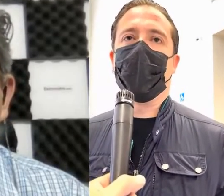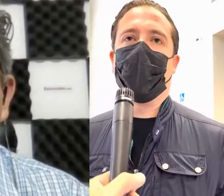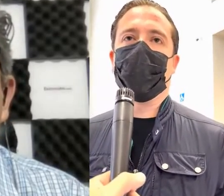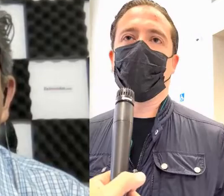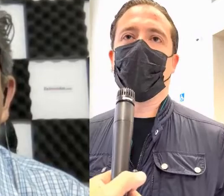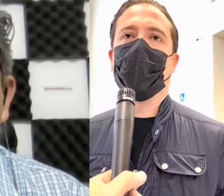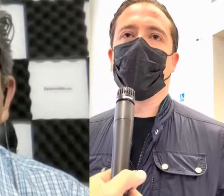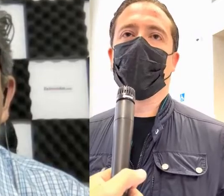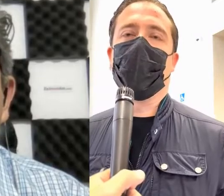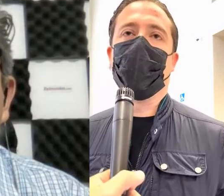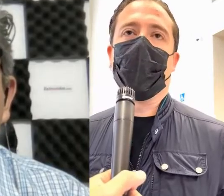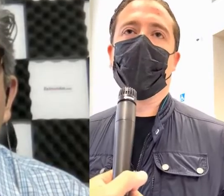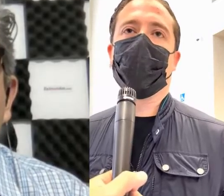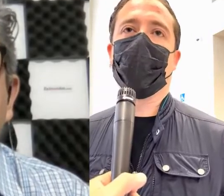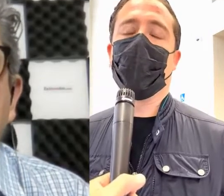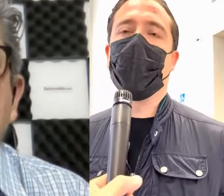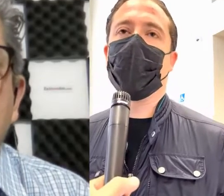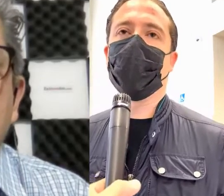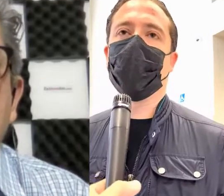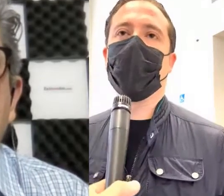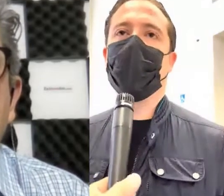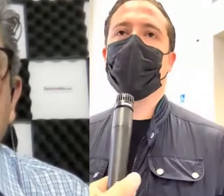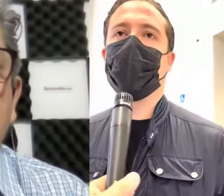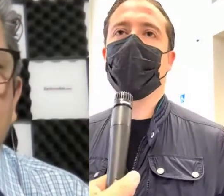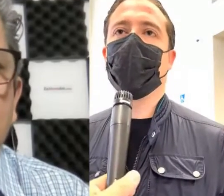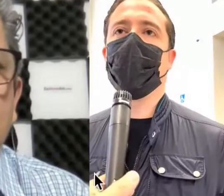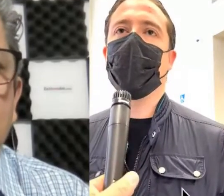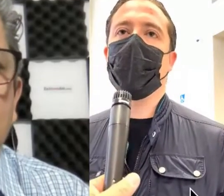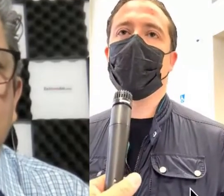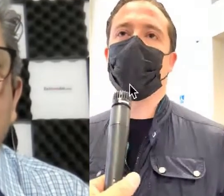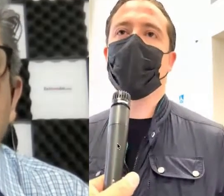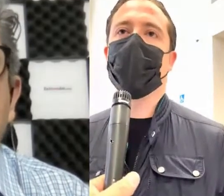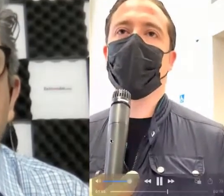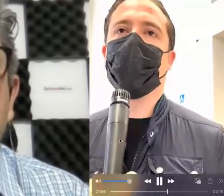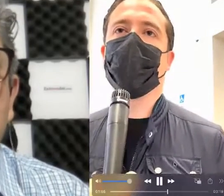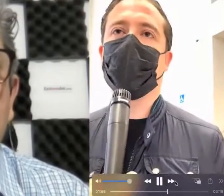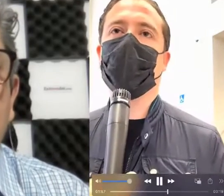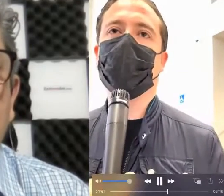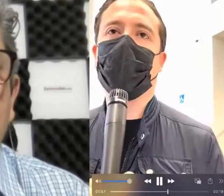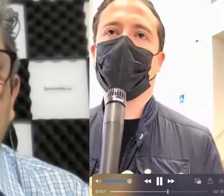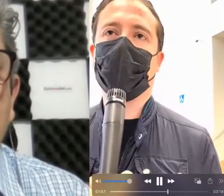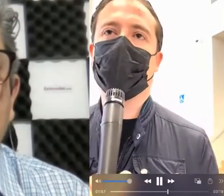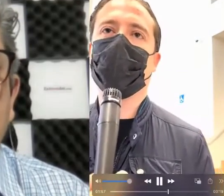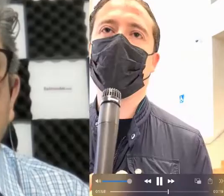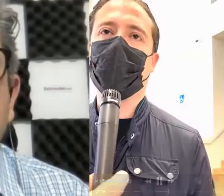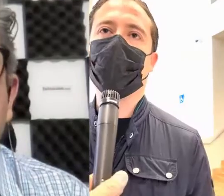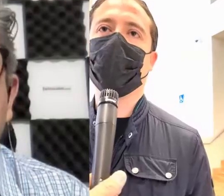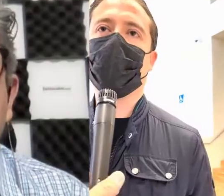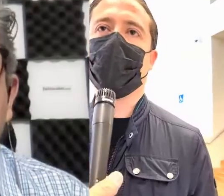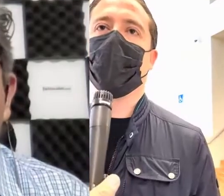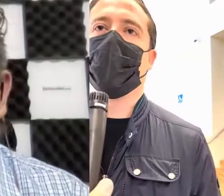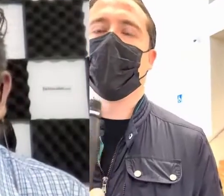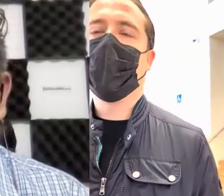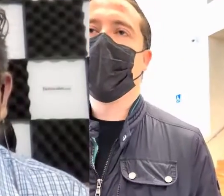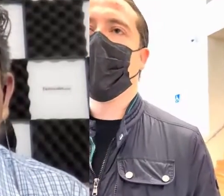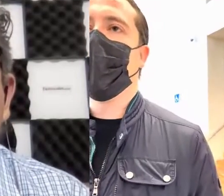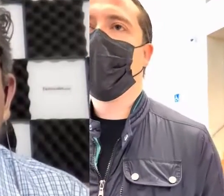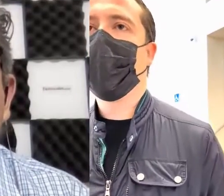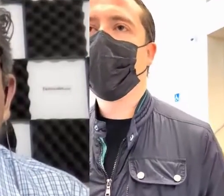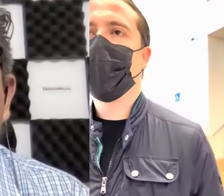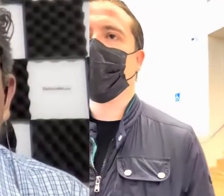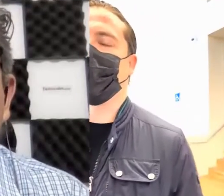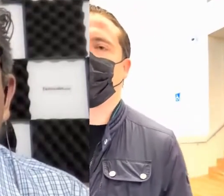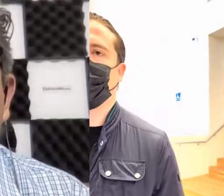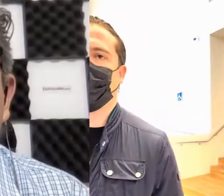Al final del día esto también es sumar a la seguridad de cierta forma y es lo que estaremos haciendo desde la coordinación de innovación.